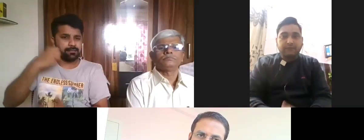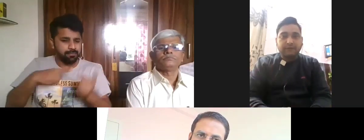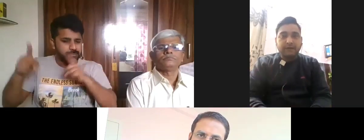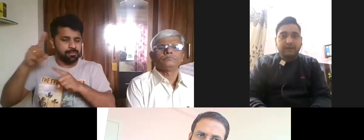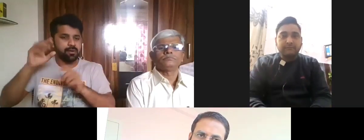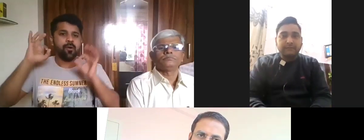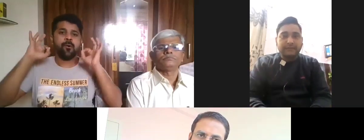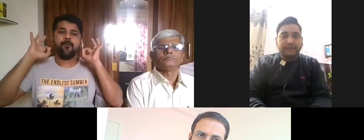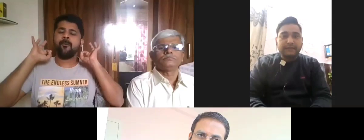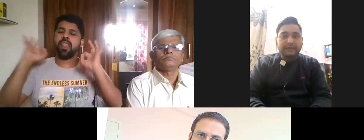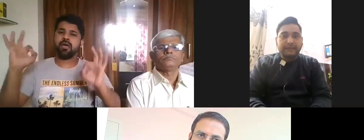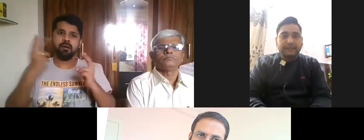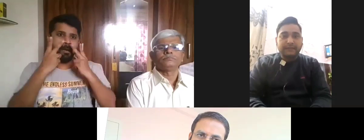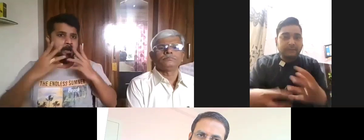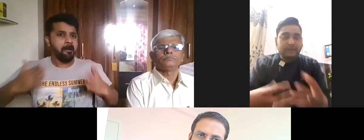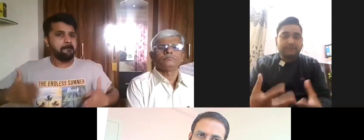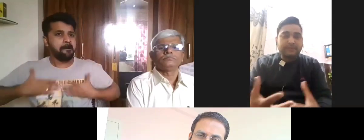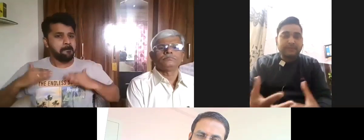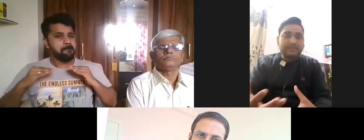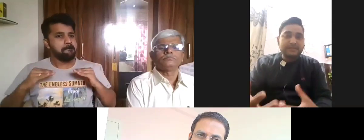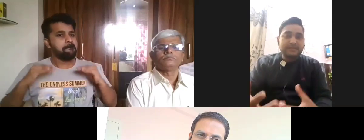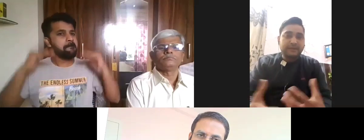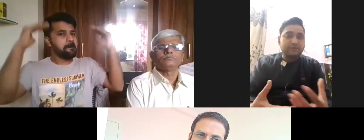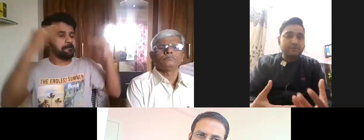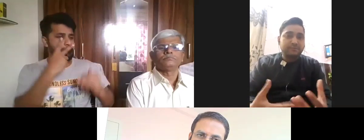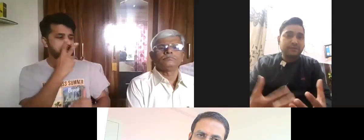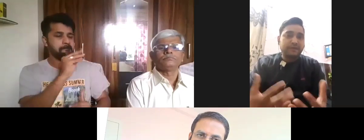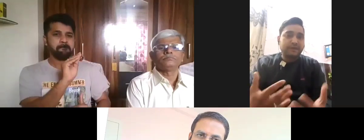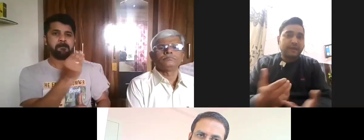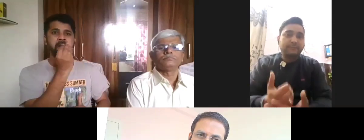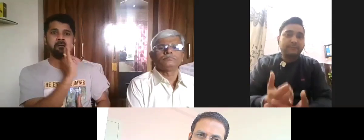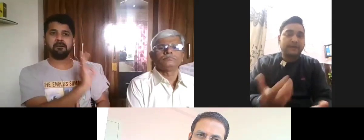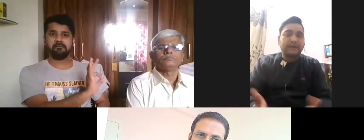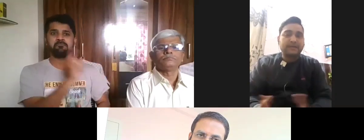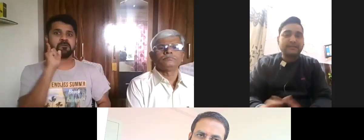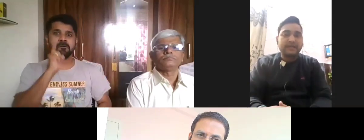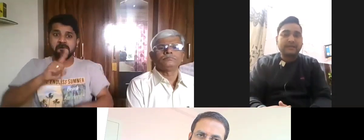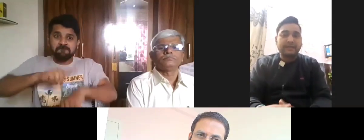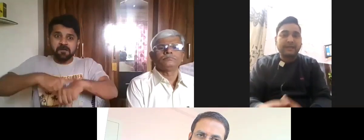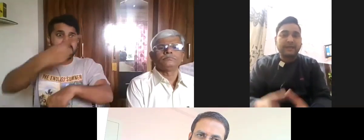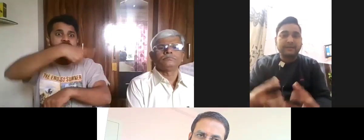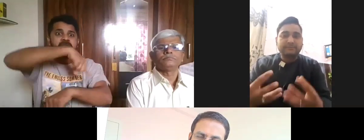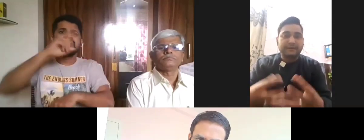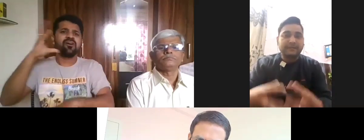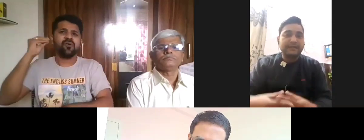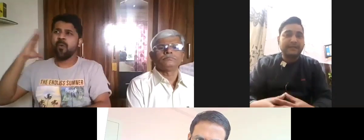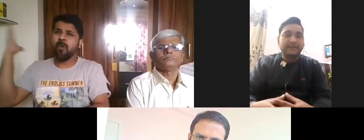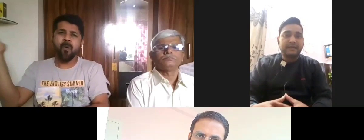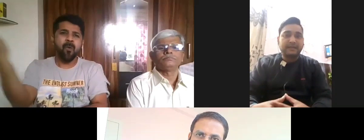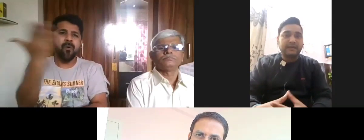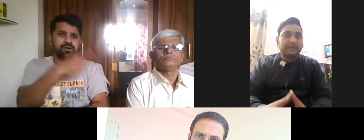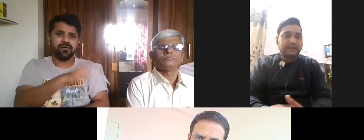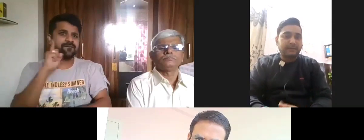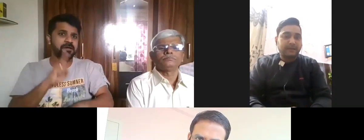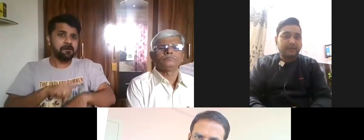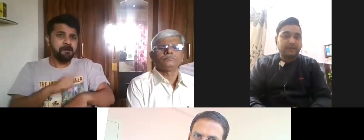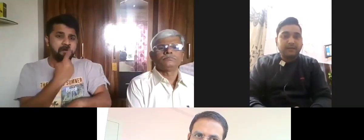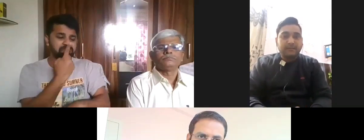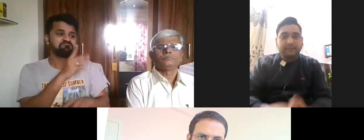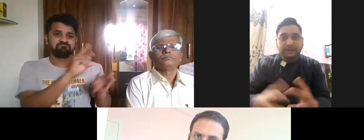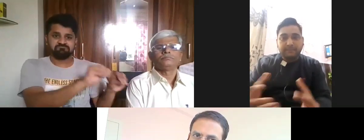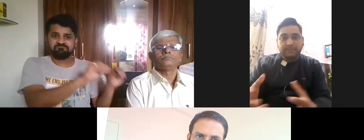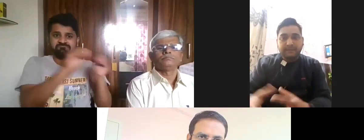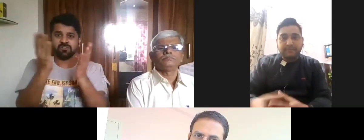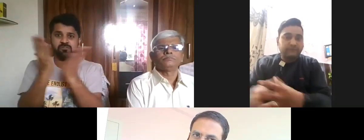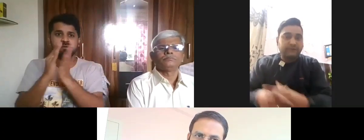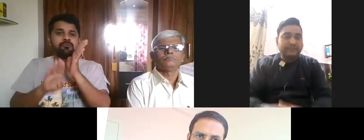ठीक है। और फिर मैं देखता था कि लोग मुझे ना मतलब तरस के उस पे हेल्प करना चाहते हैं पढ़ने लिखने